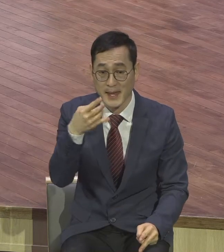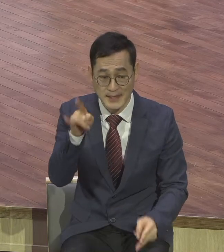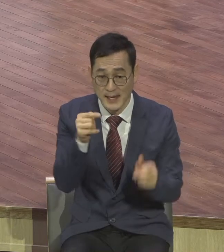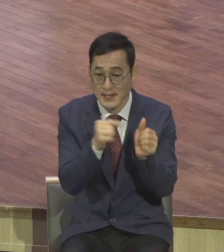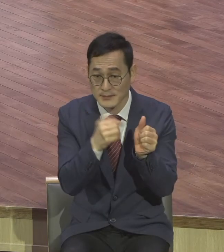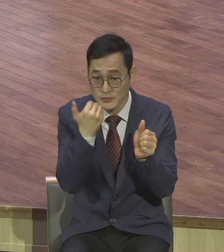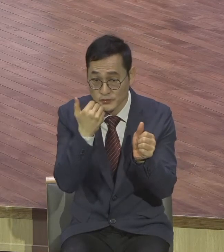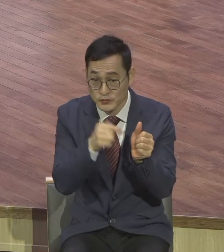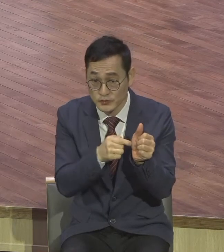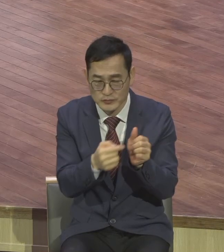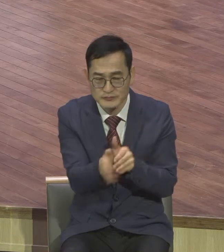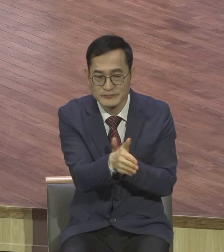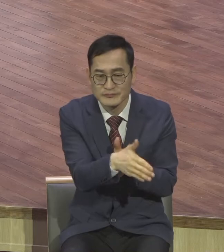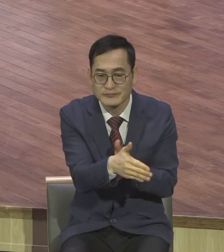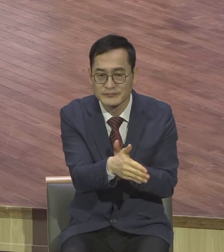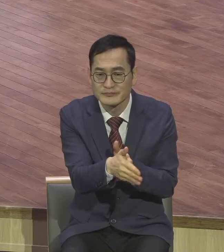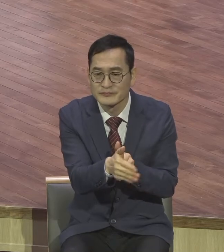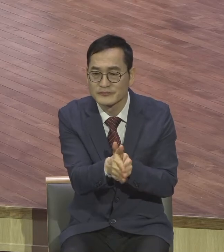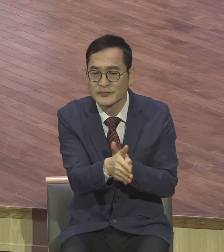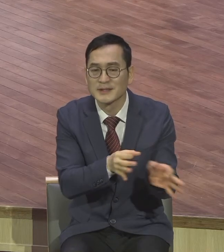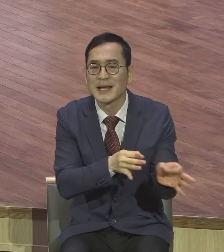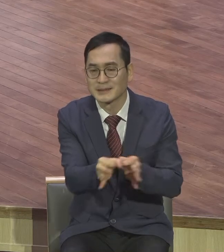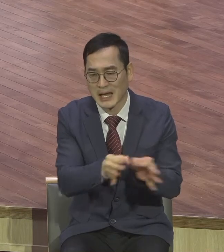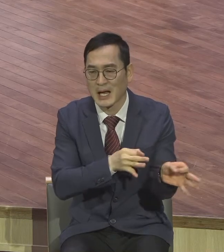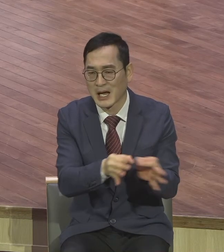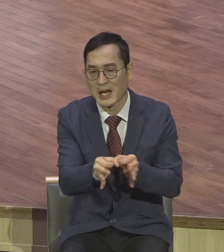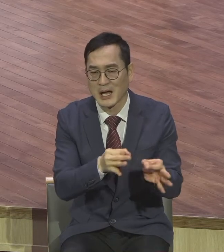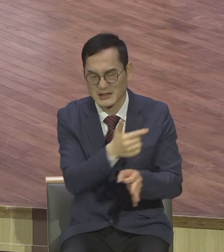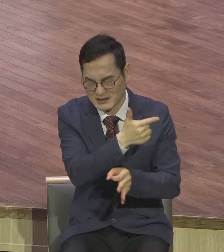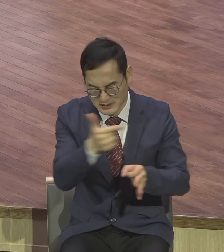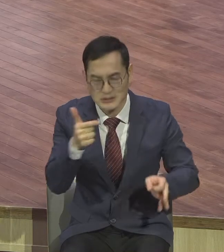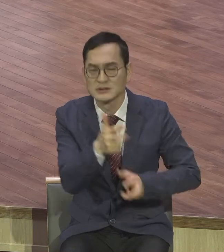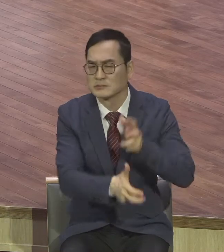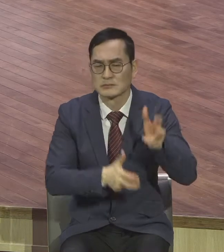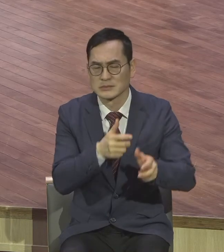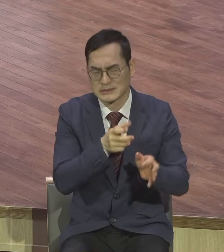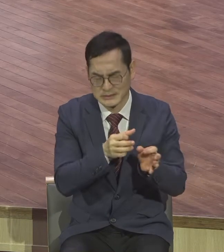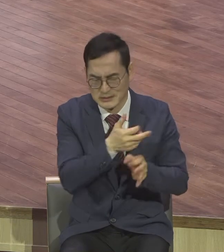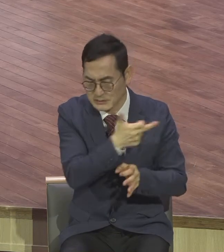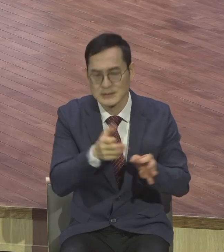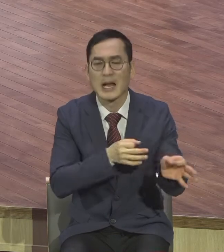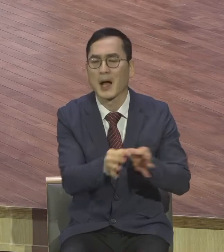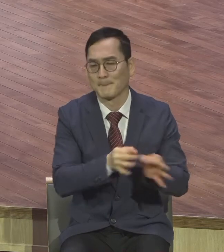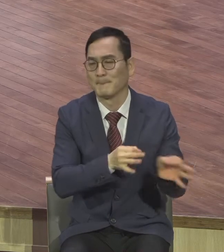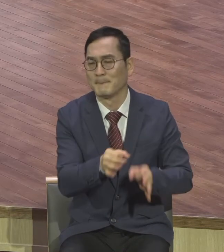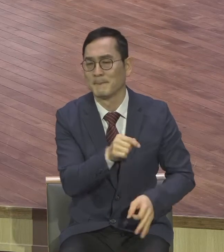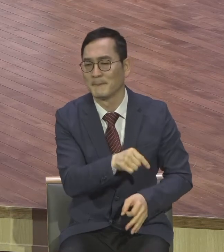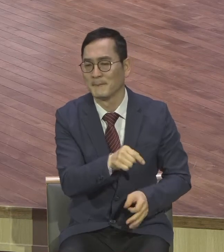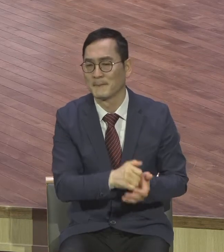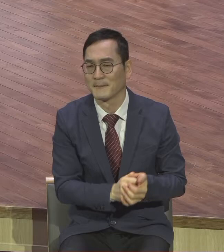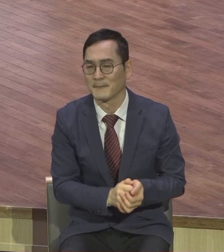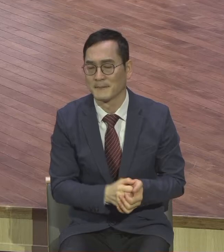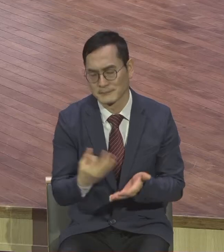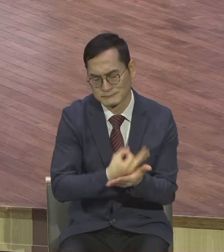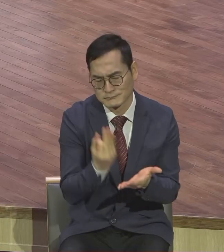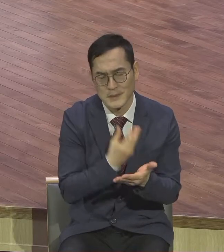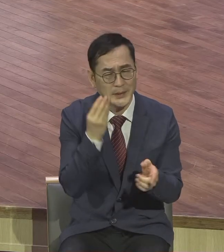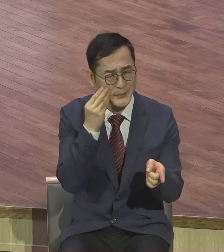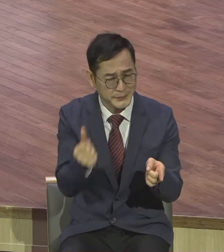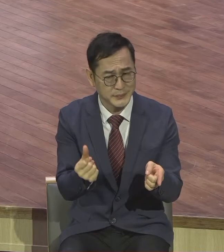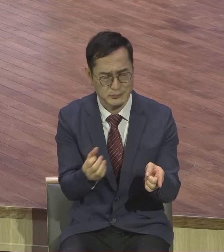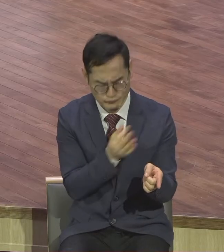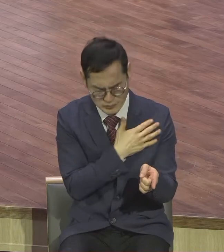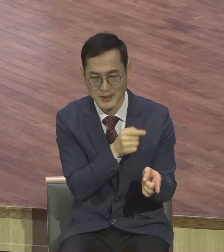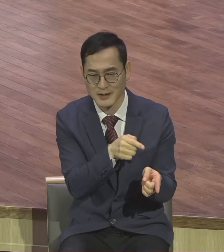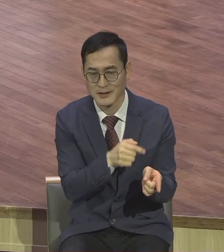수산업을 그렇게 크게 하고 있는 엄청난 부유한 그런 집안이에요. 그러니까 이런